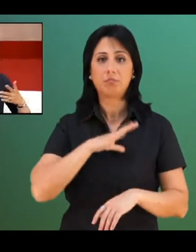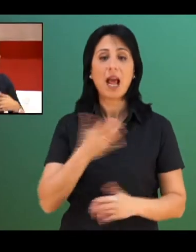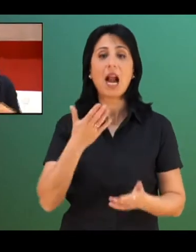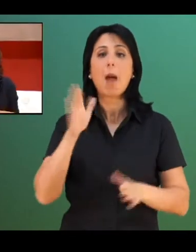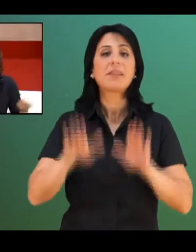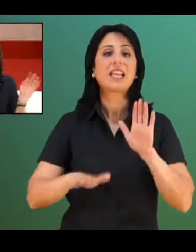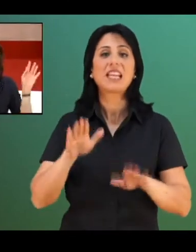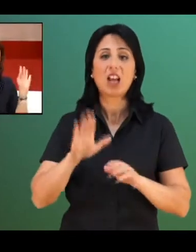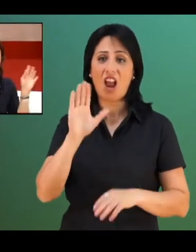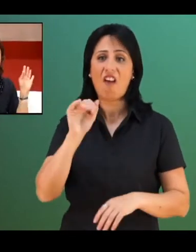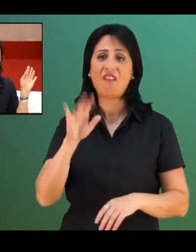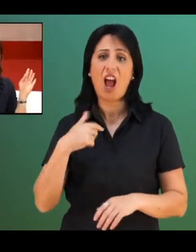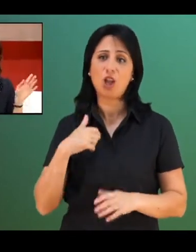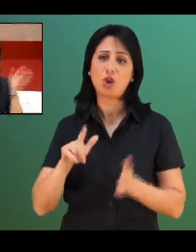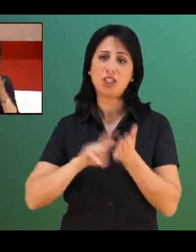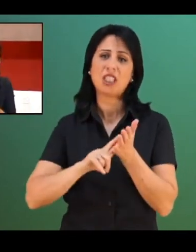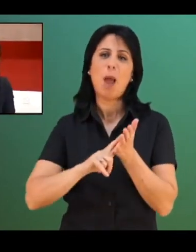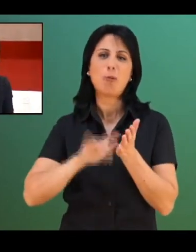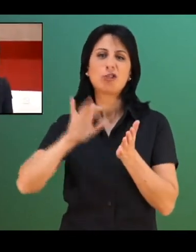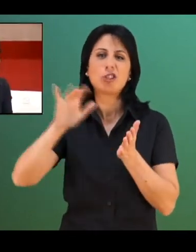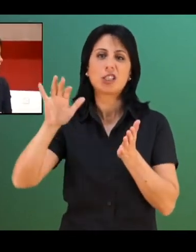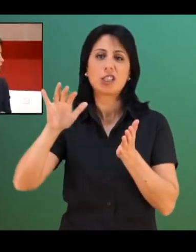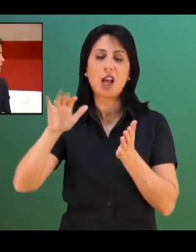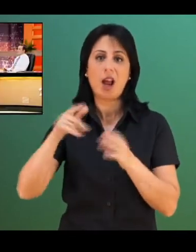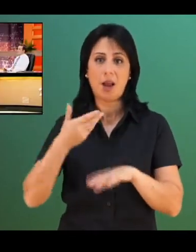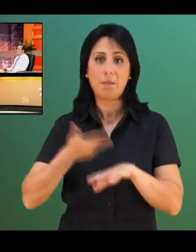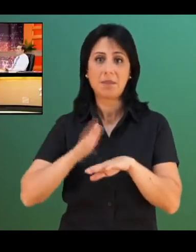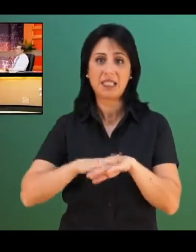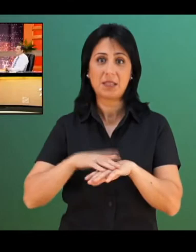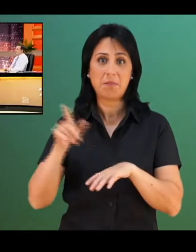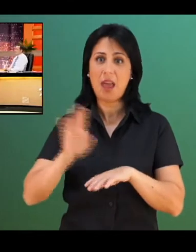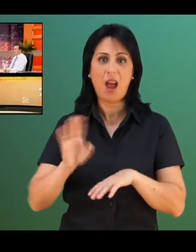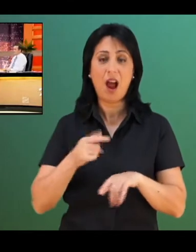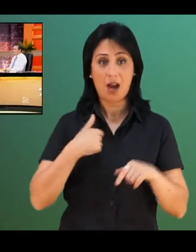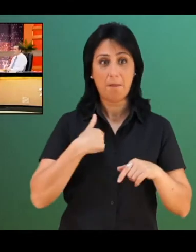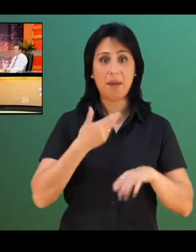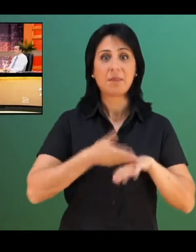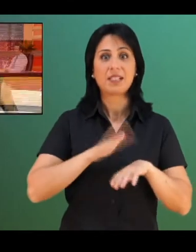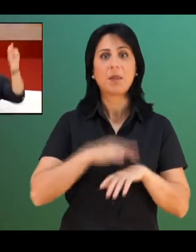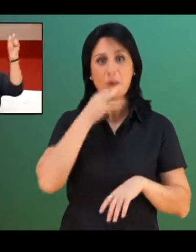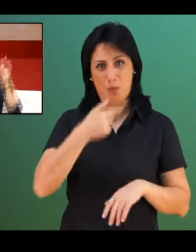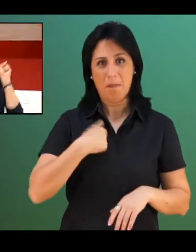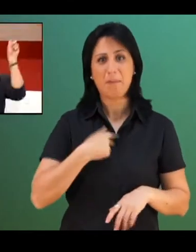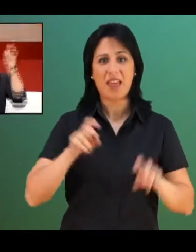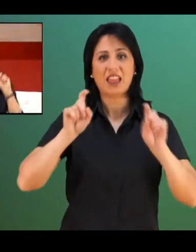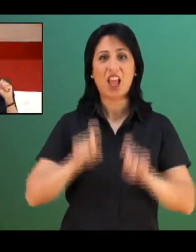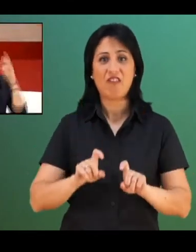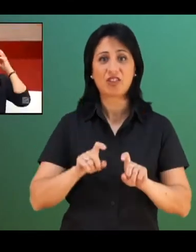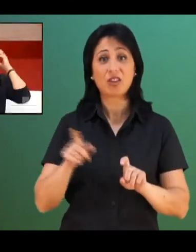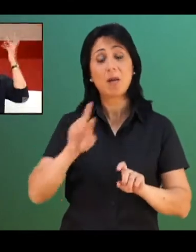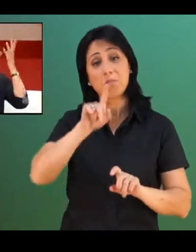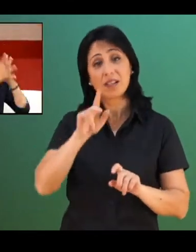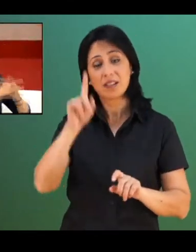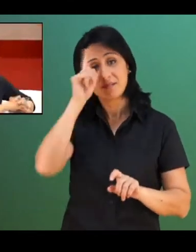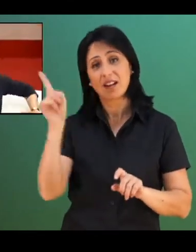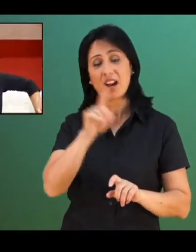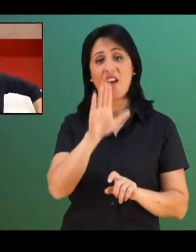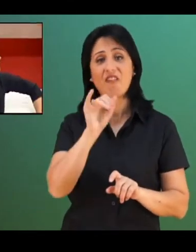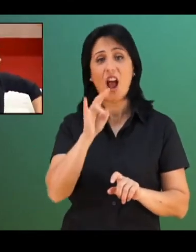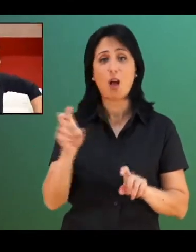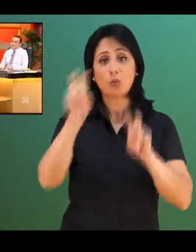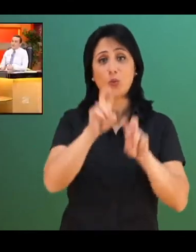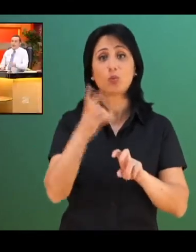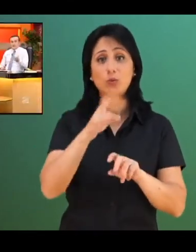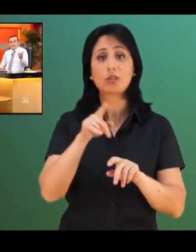გესმის ხო და მე დავჟდები მეოთხე და ვანო უნდა დამსდარიყო. ეხლა წარმოიდგინე იქ რომ ვანო დამსდარიყო და იმას ესე ეკაჩავებინა რას ფიქრობდნენ